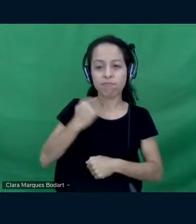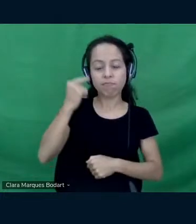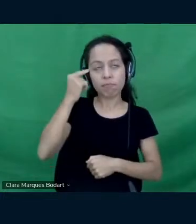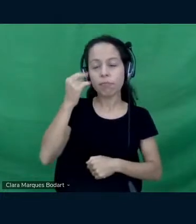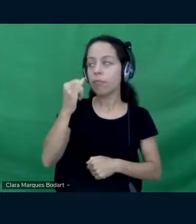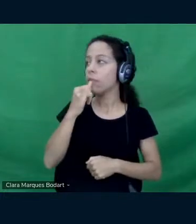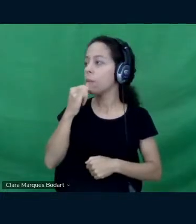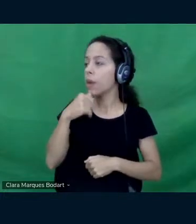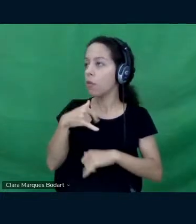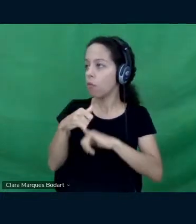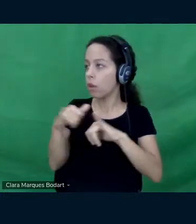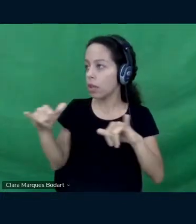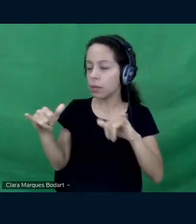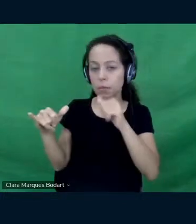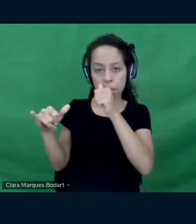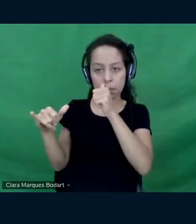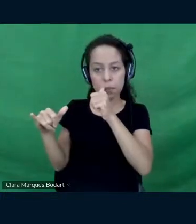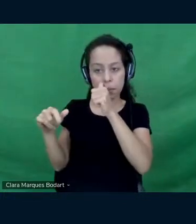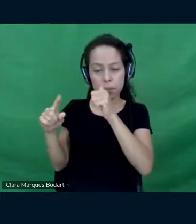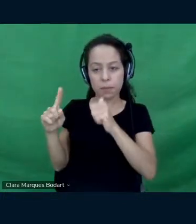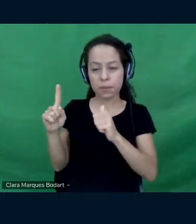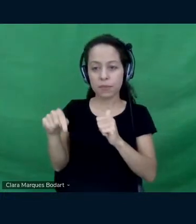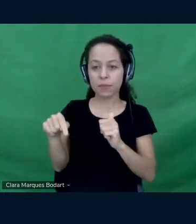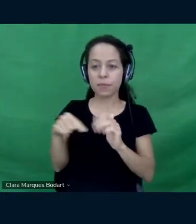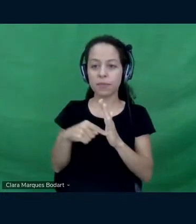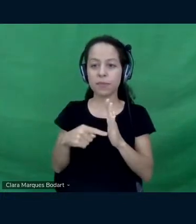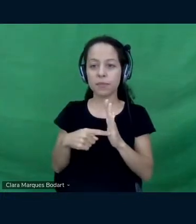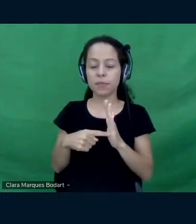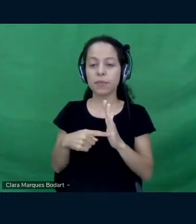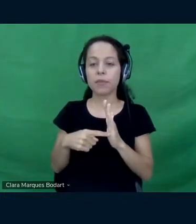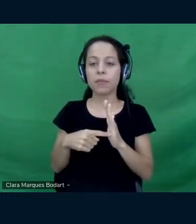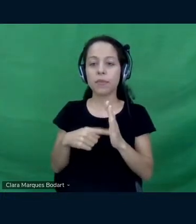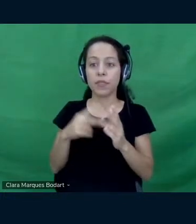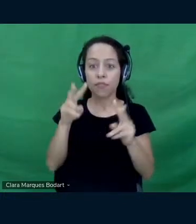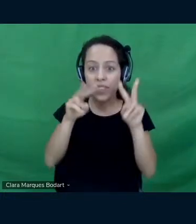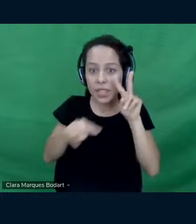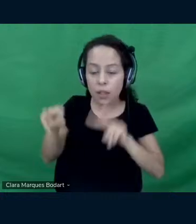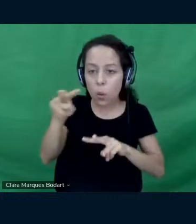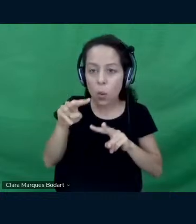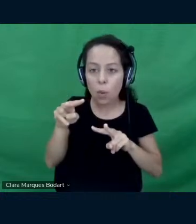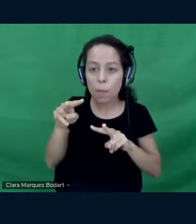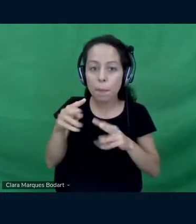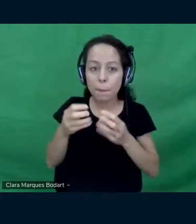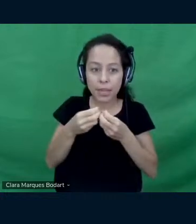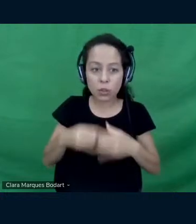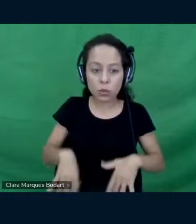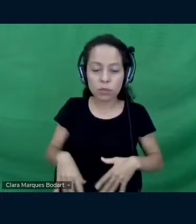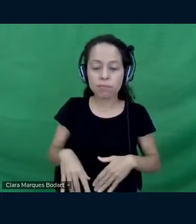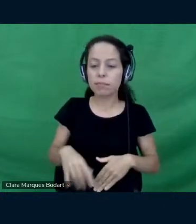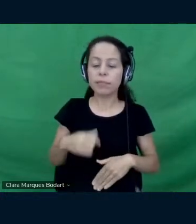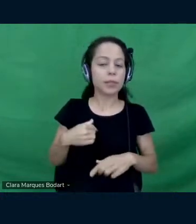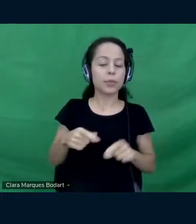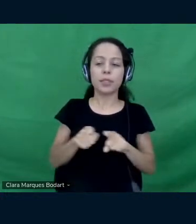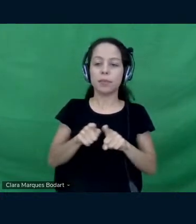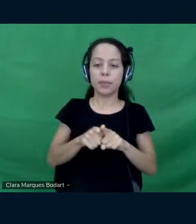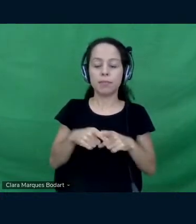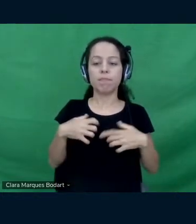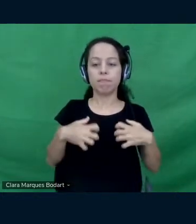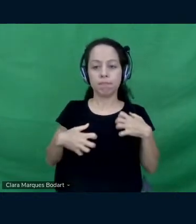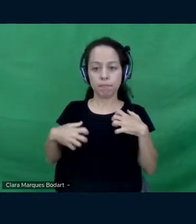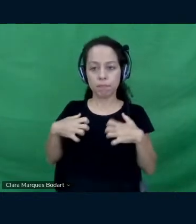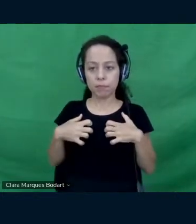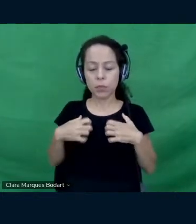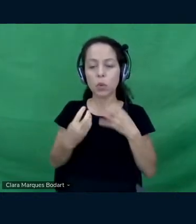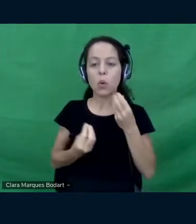o olho de vocês que vai ficar, a visão de vocês que vai ficar comprometida, eu vou ficar, porque eu não me conformo que vocês vão... Como é que você vai compreender um